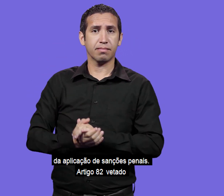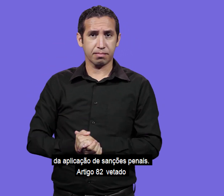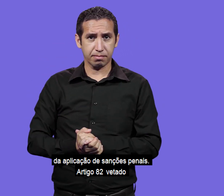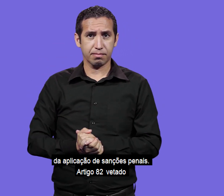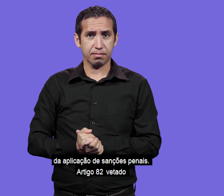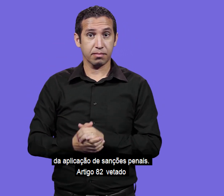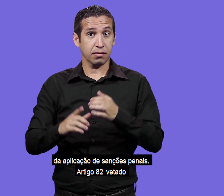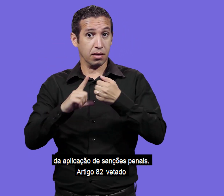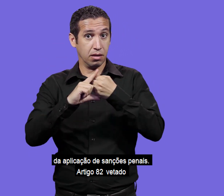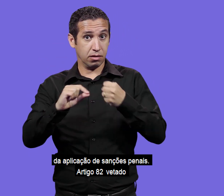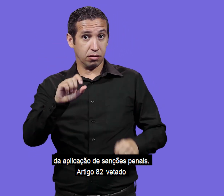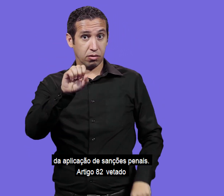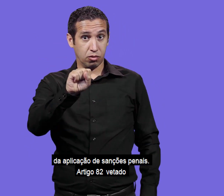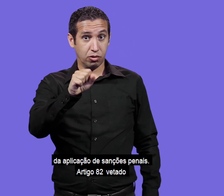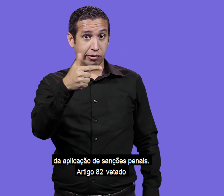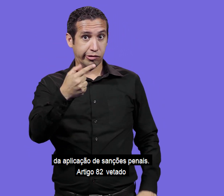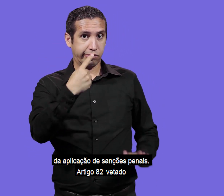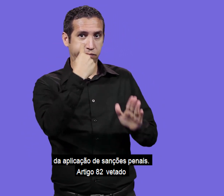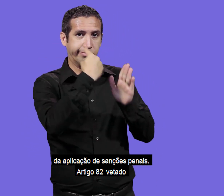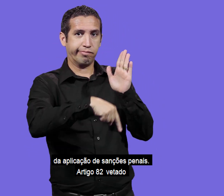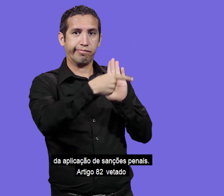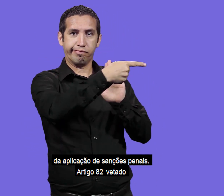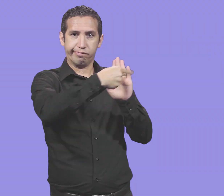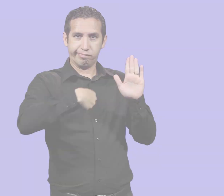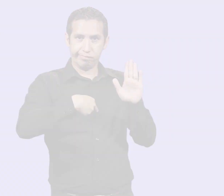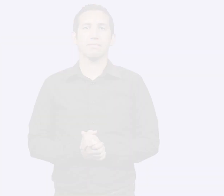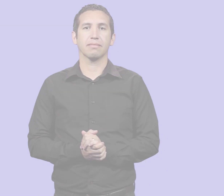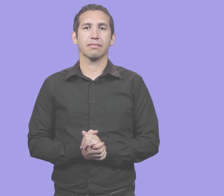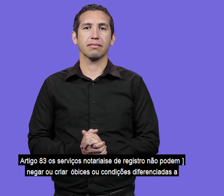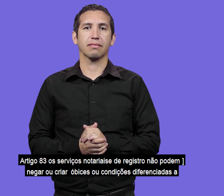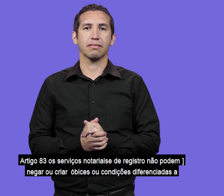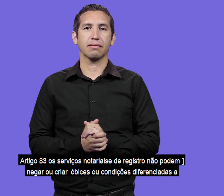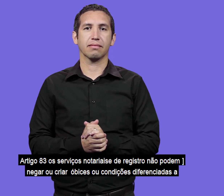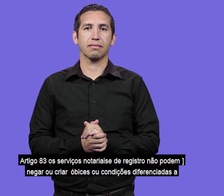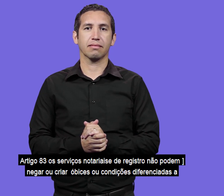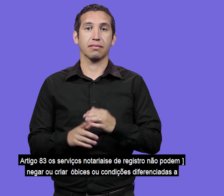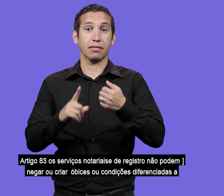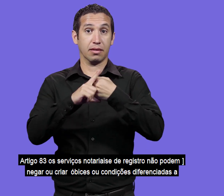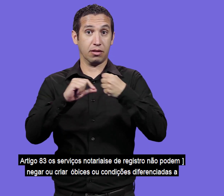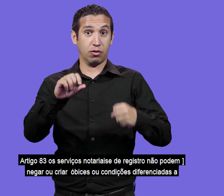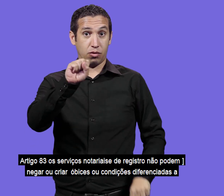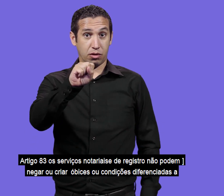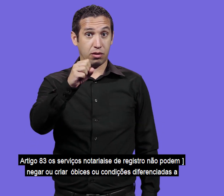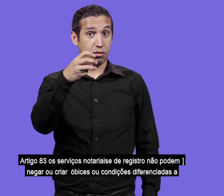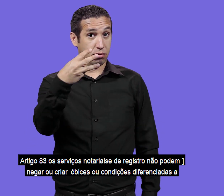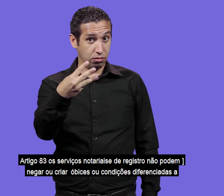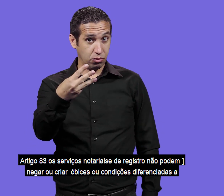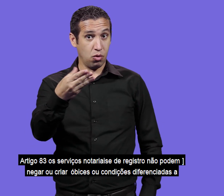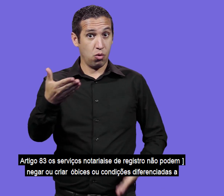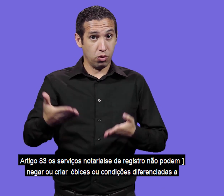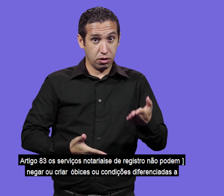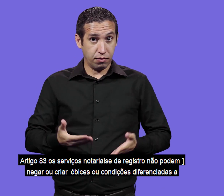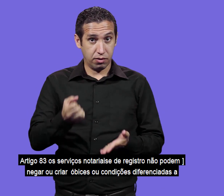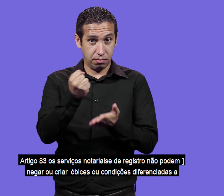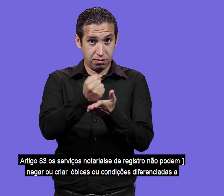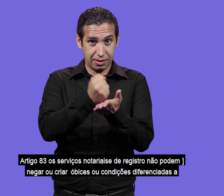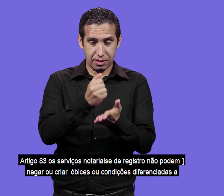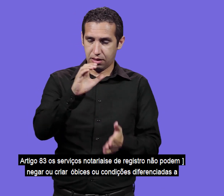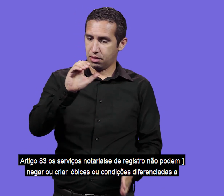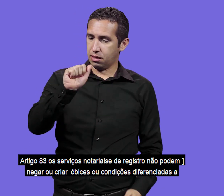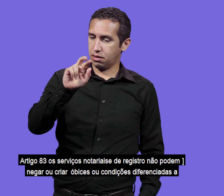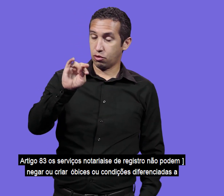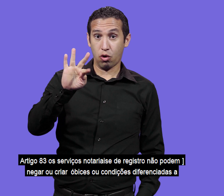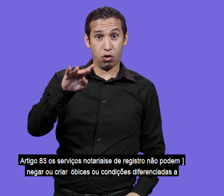Artigo 82. Vetado. Artigo 83. Os serviços notariais e de